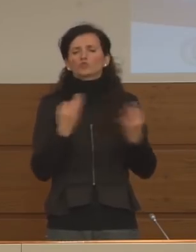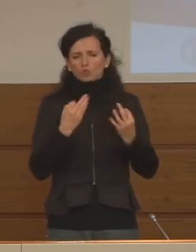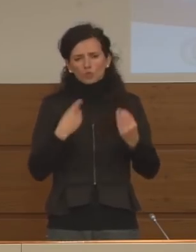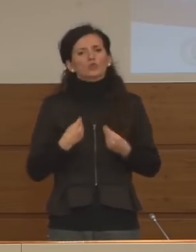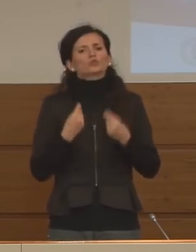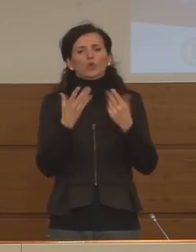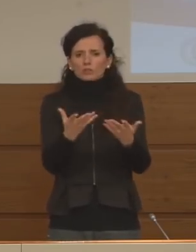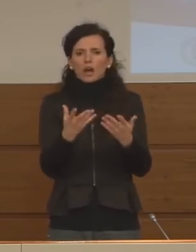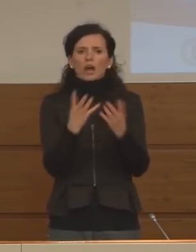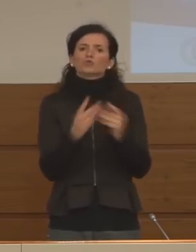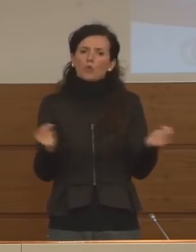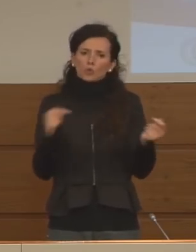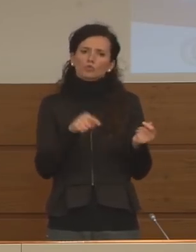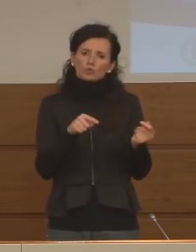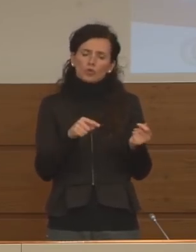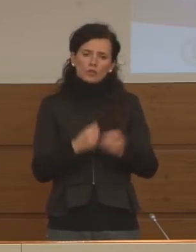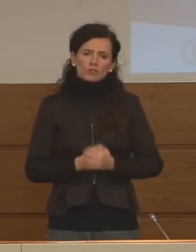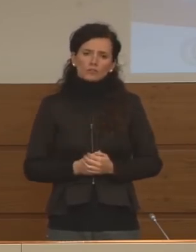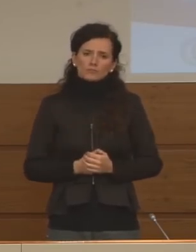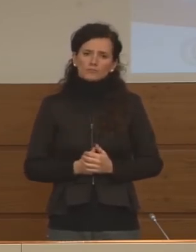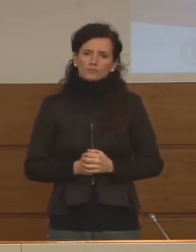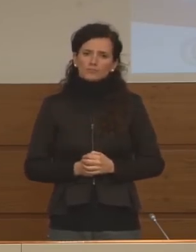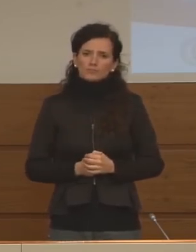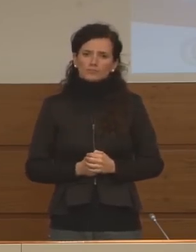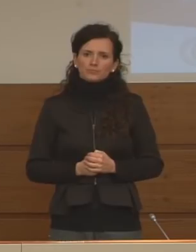a cercare di acquisirle